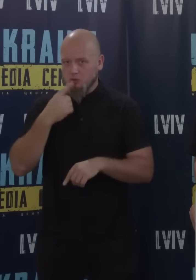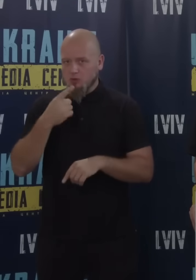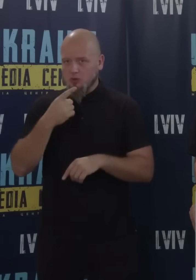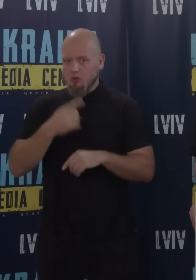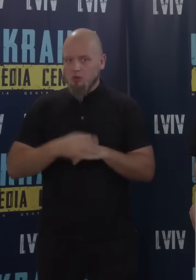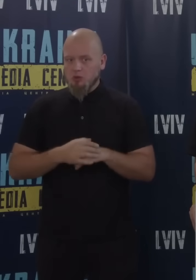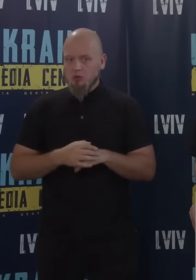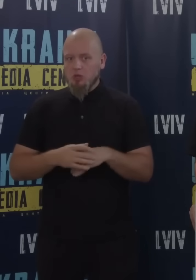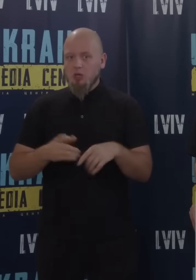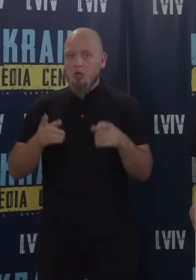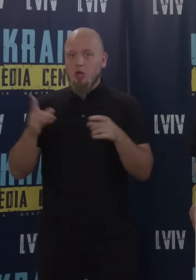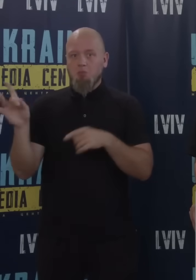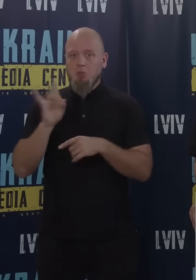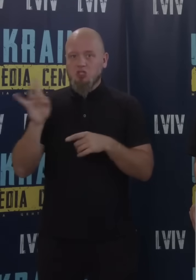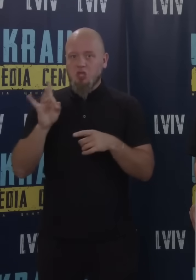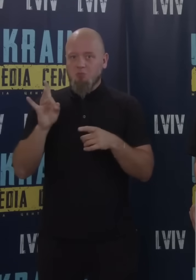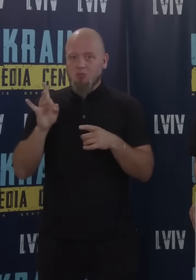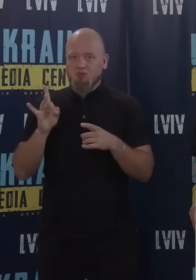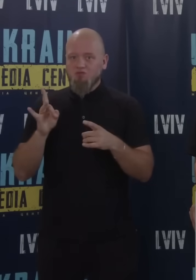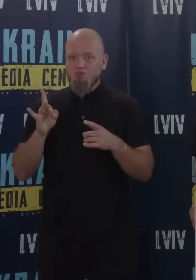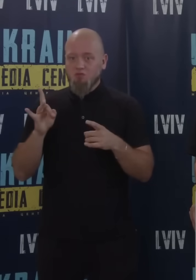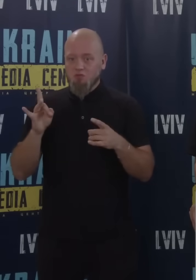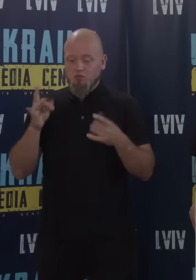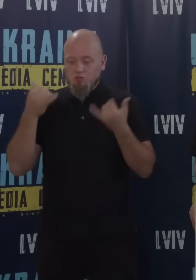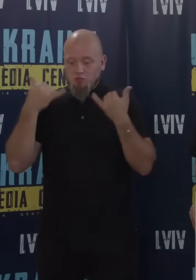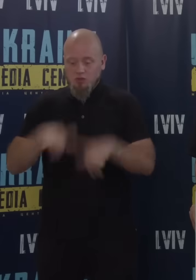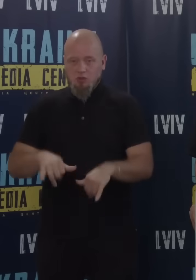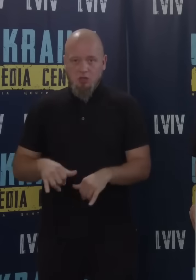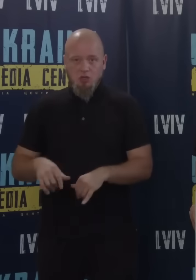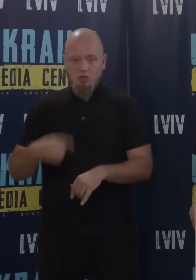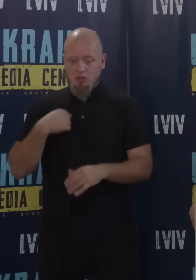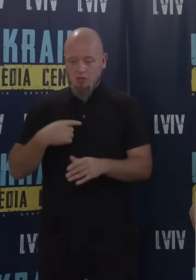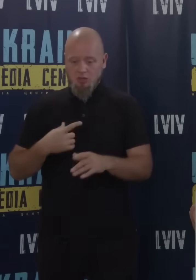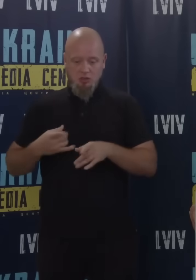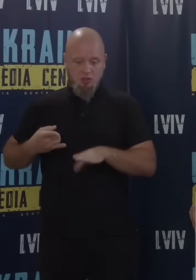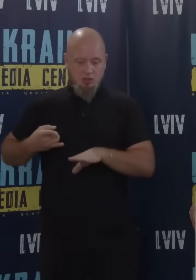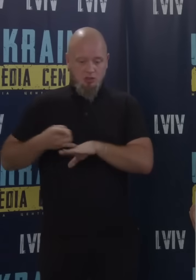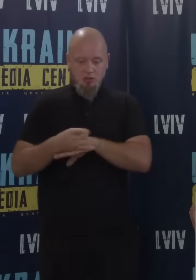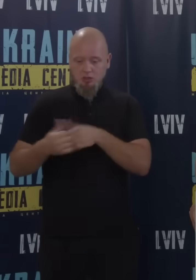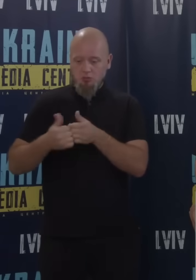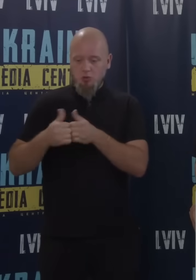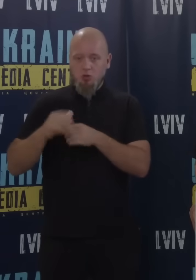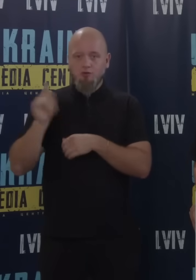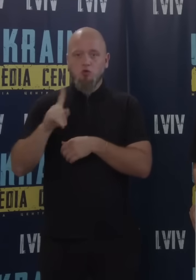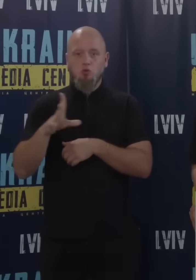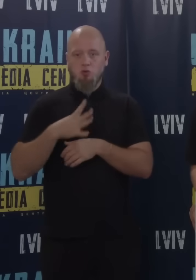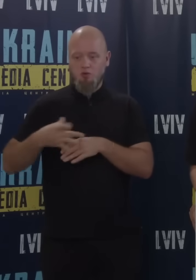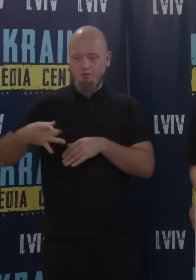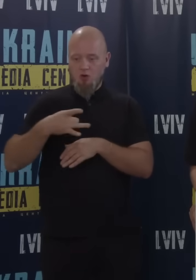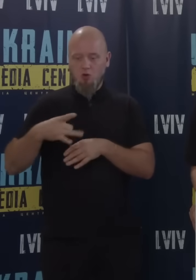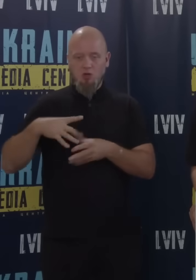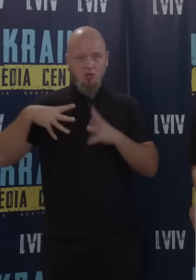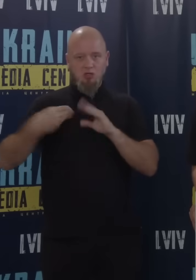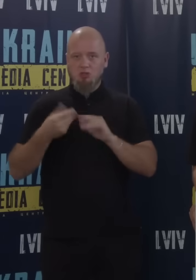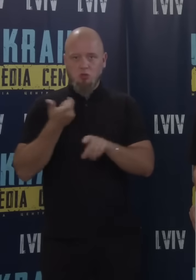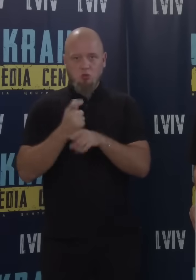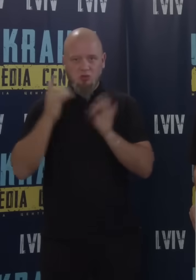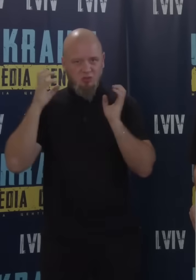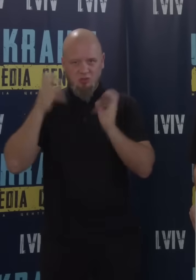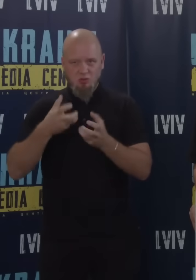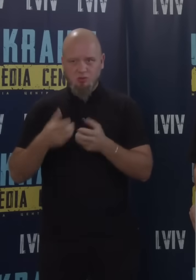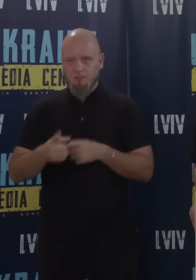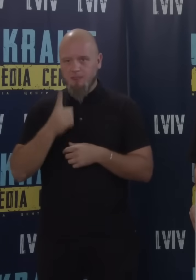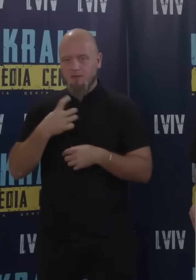кажучи, масштаб вражає. Тому що я об'їхав поруч, все, що було в районі, ну, наслідки дуже